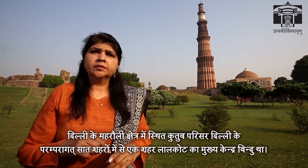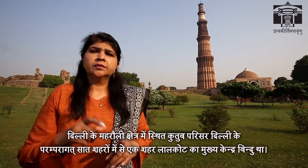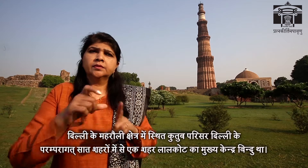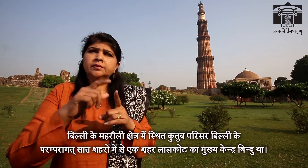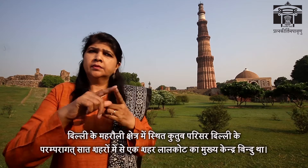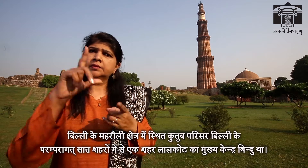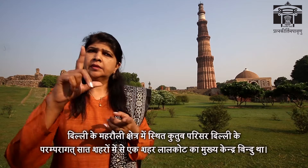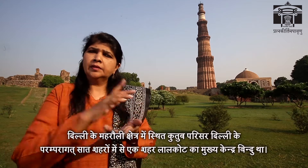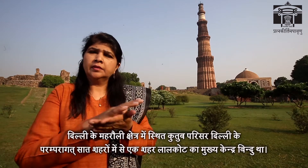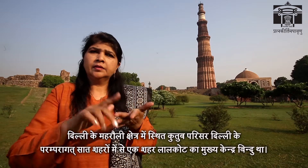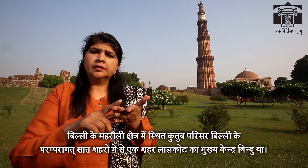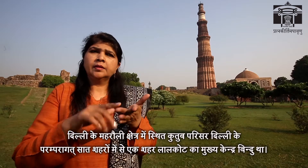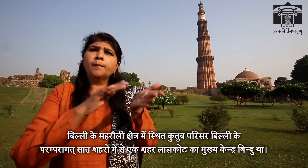दिल्ली के मेहरौली क्षेत्र में स्थित